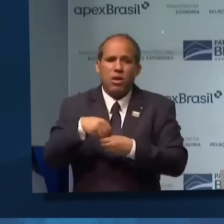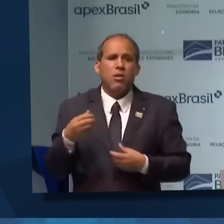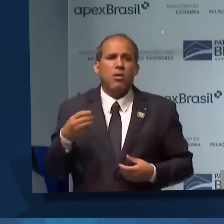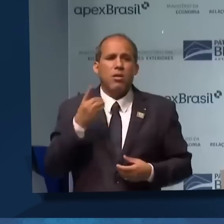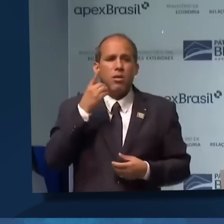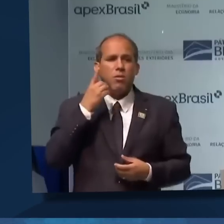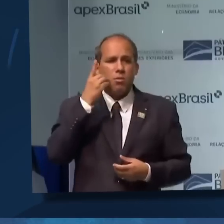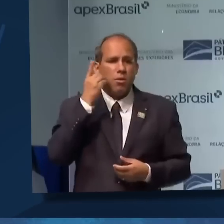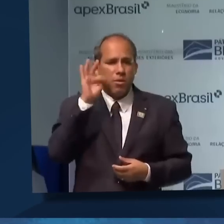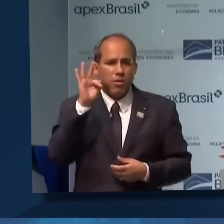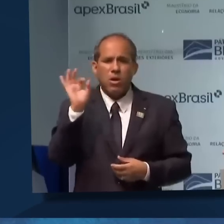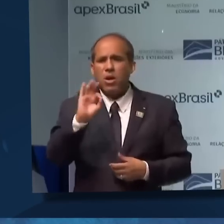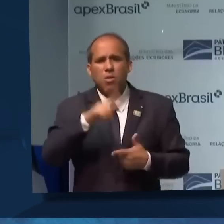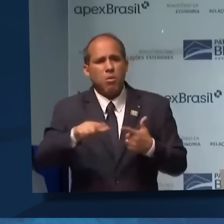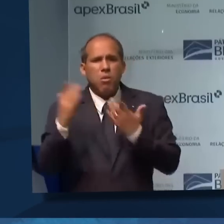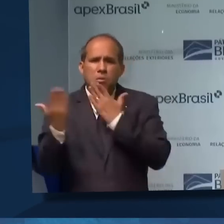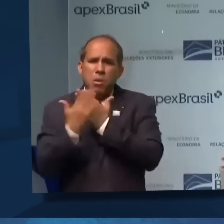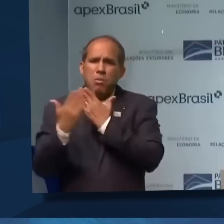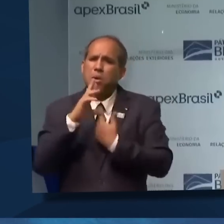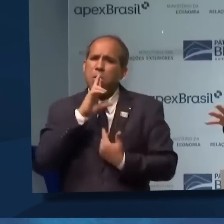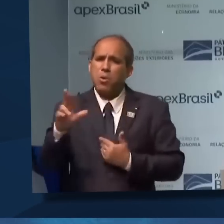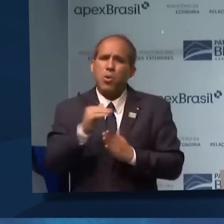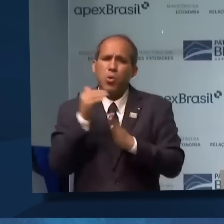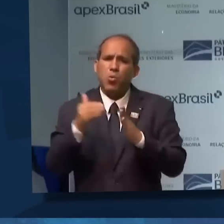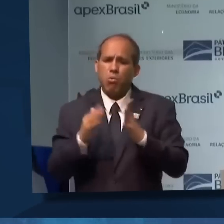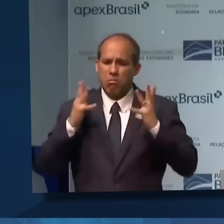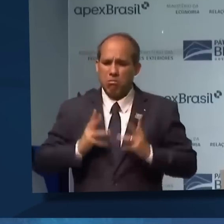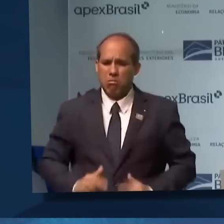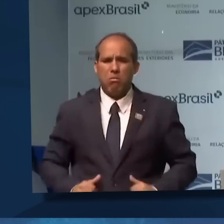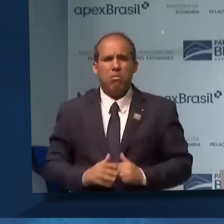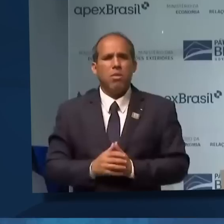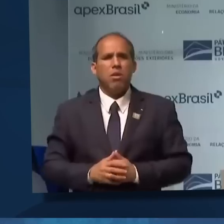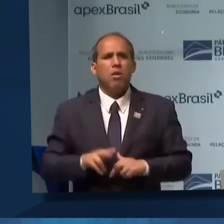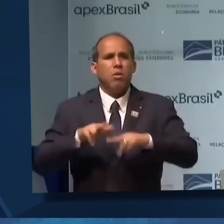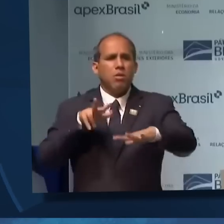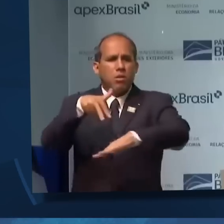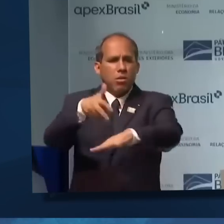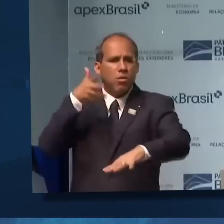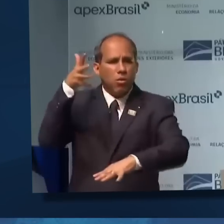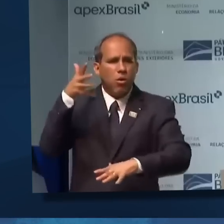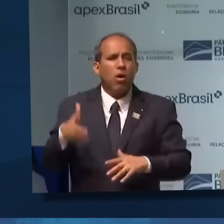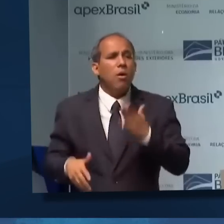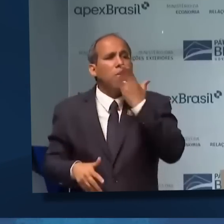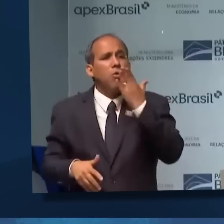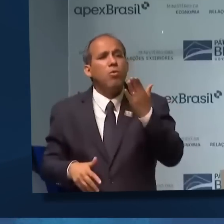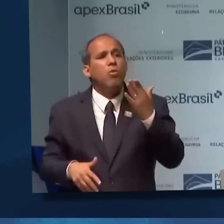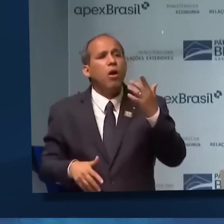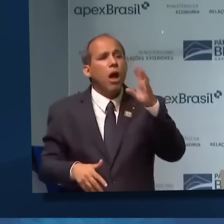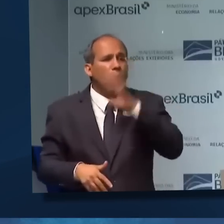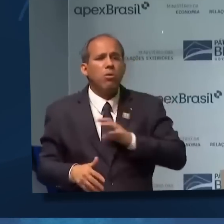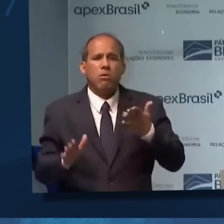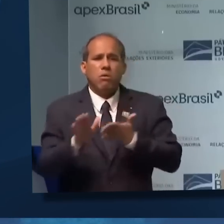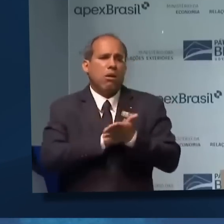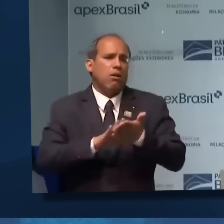nenhum problema. Os processos que respondi lá, todos por ocupar a tribuna. E não outros tipos de acusação, seja